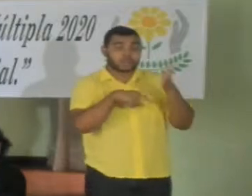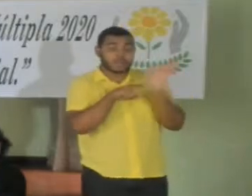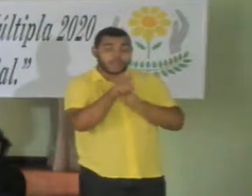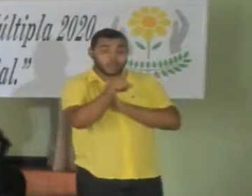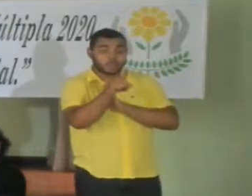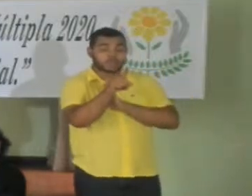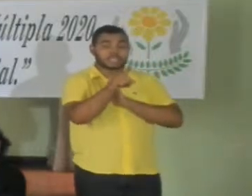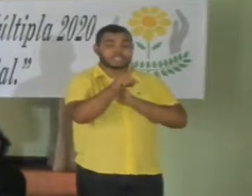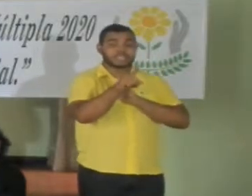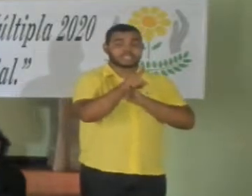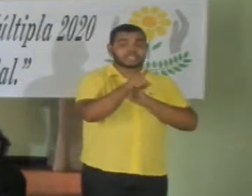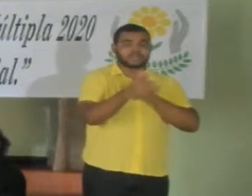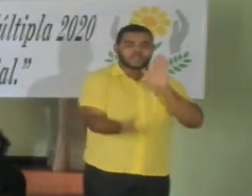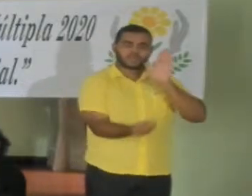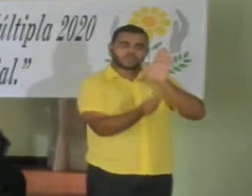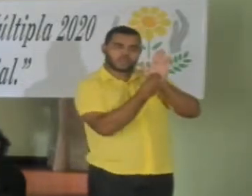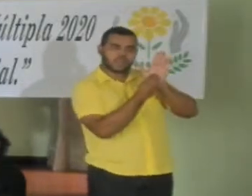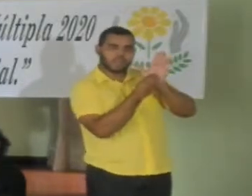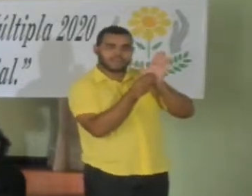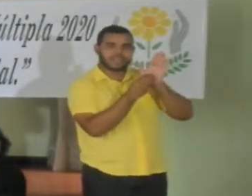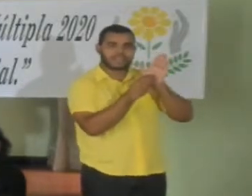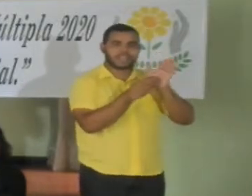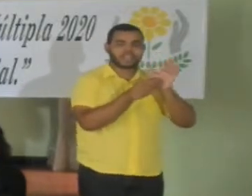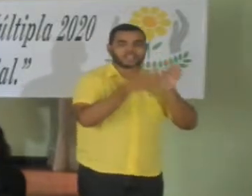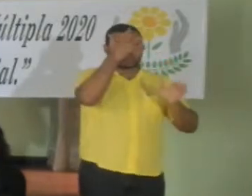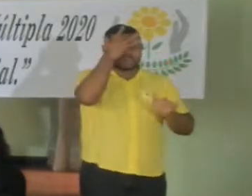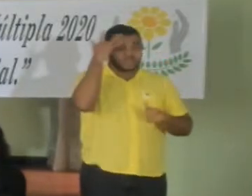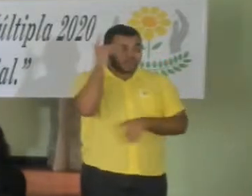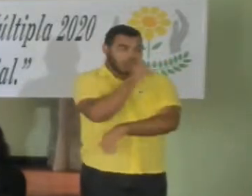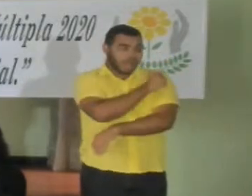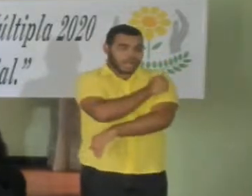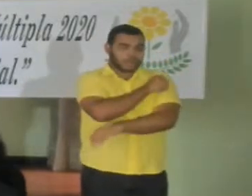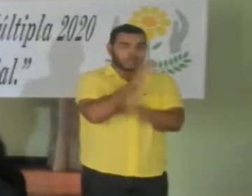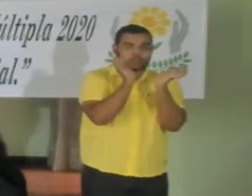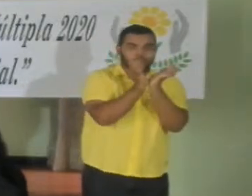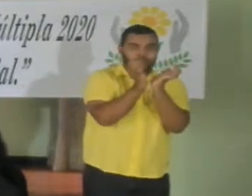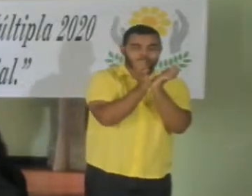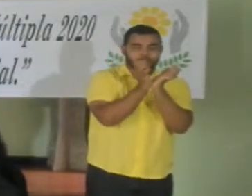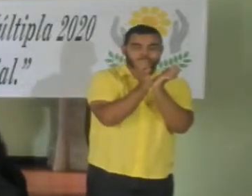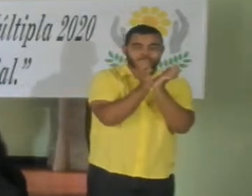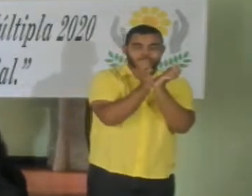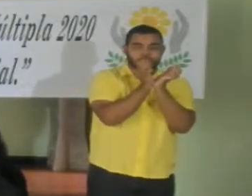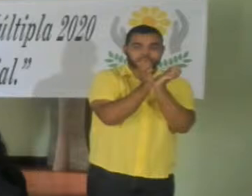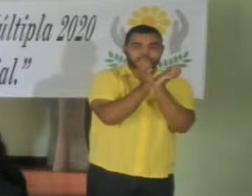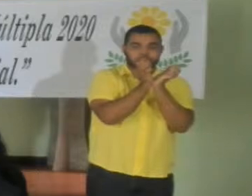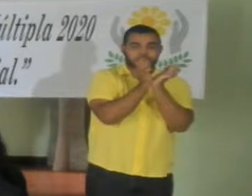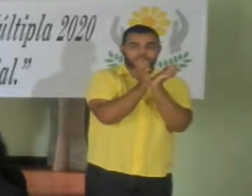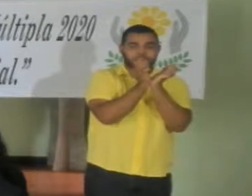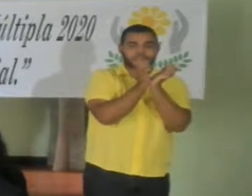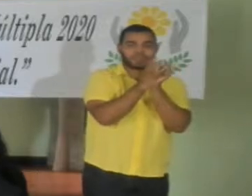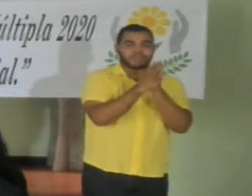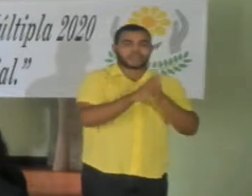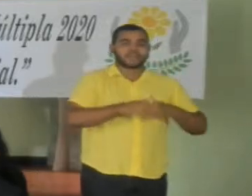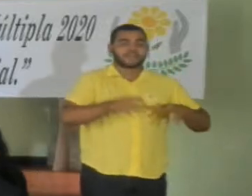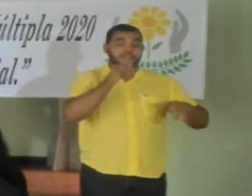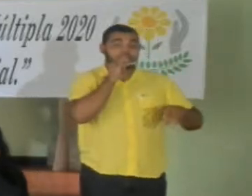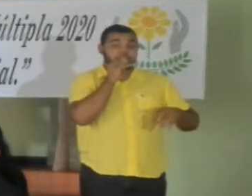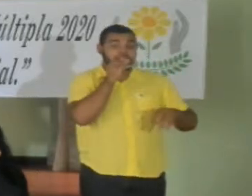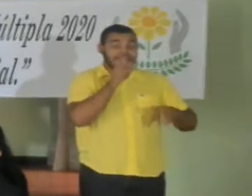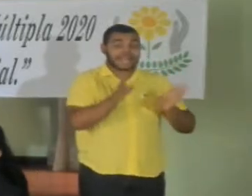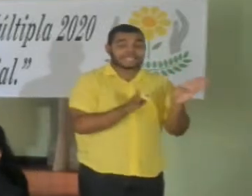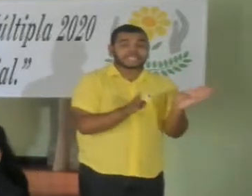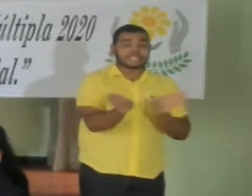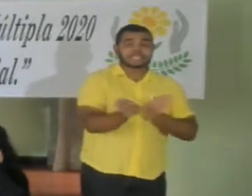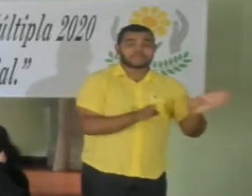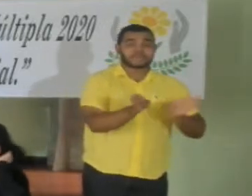né? Uma colocação dos usuários, que foi em relação à acessibilidade.